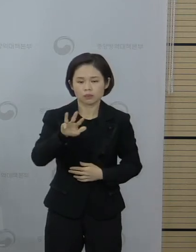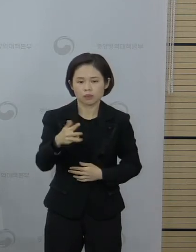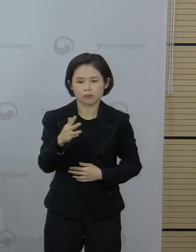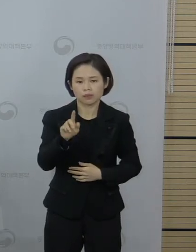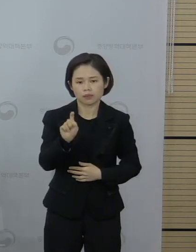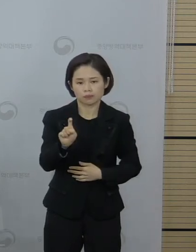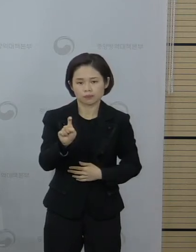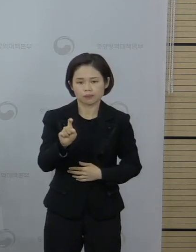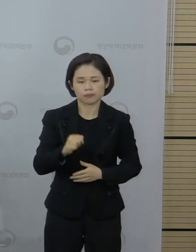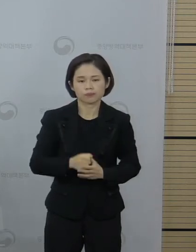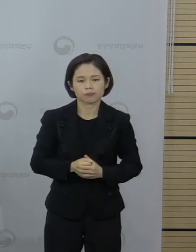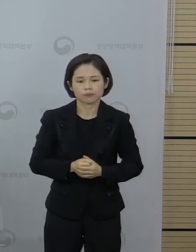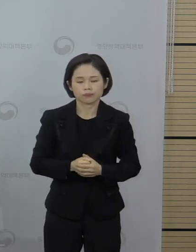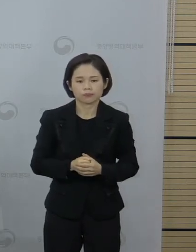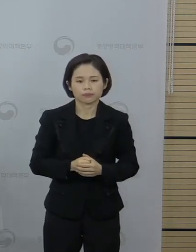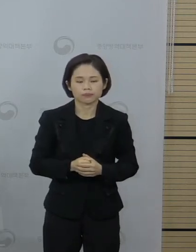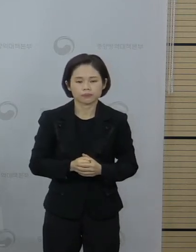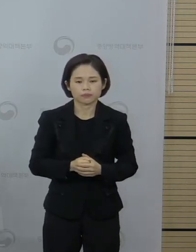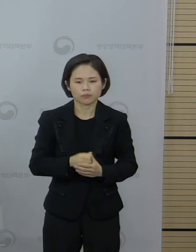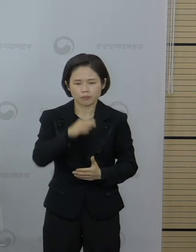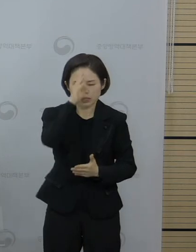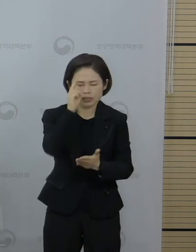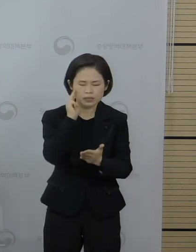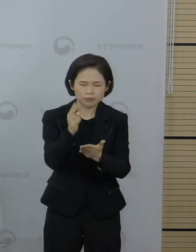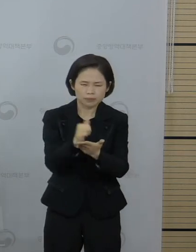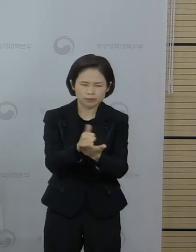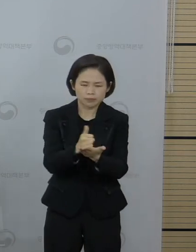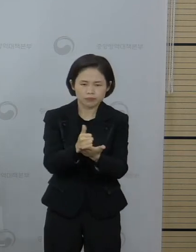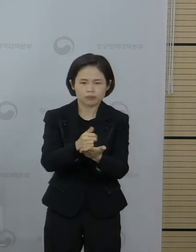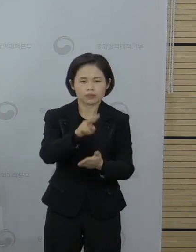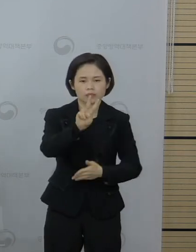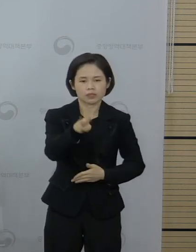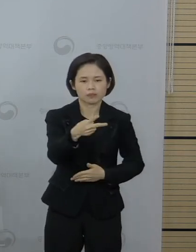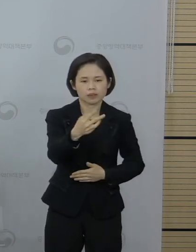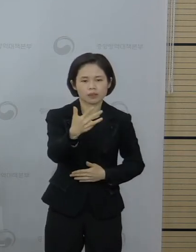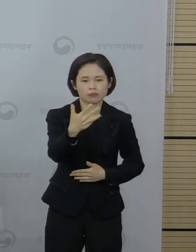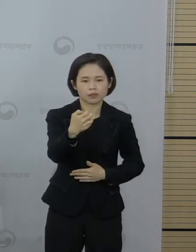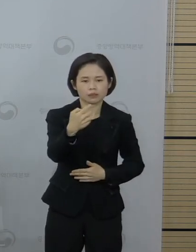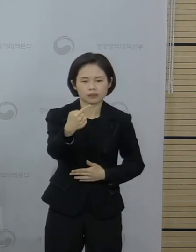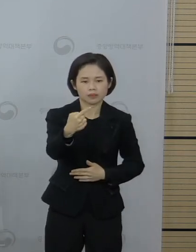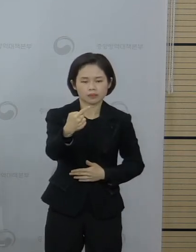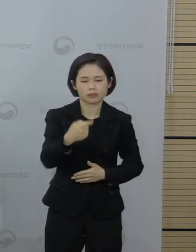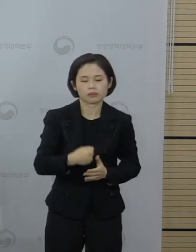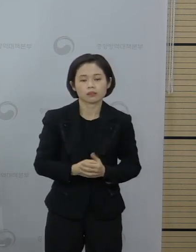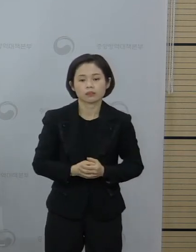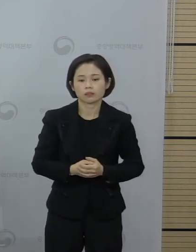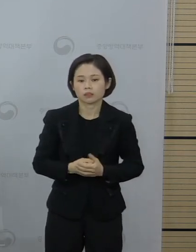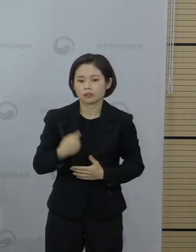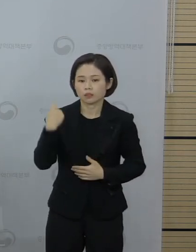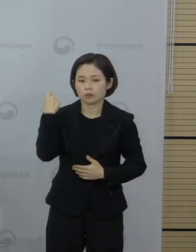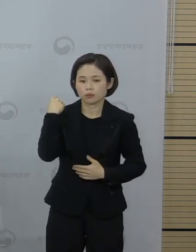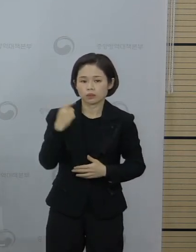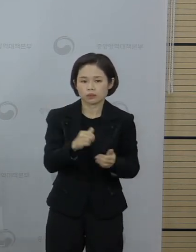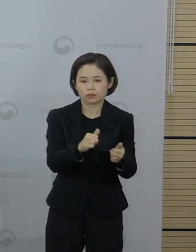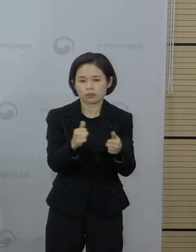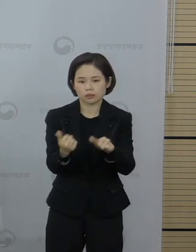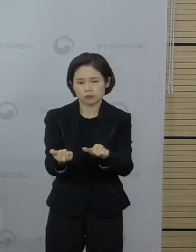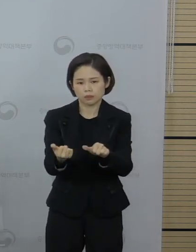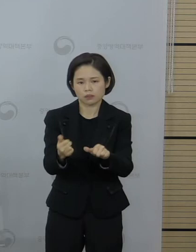14,810명이 격리 중입니다. 위중증 환자는 281명이고 어제는